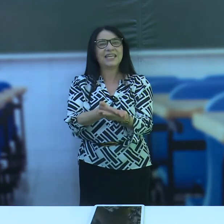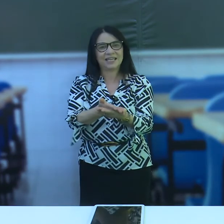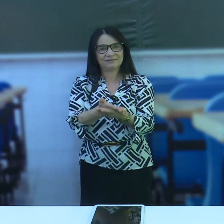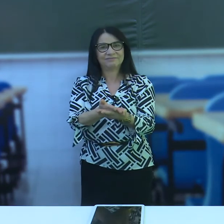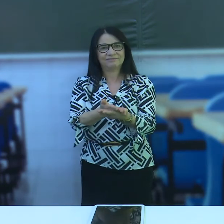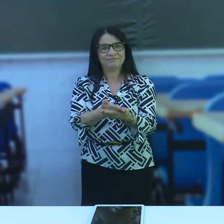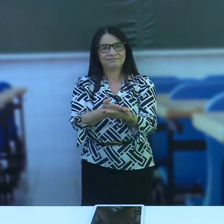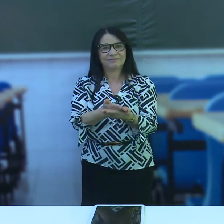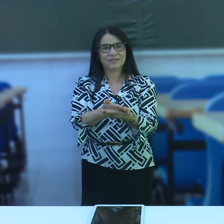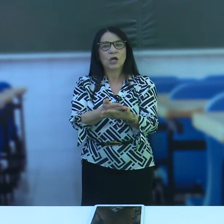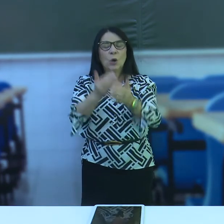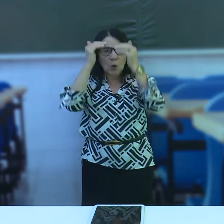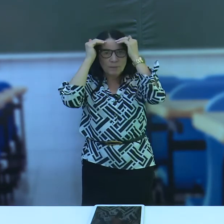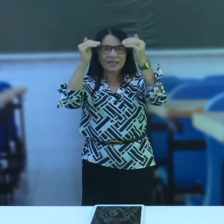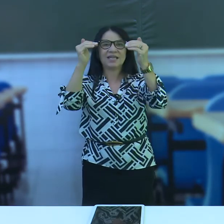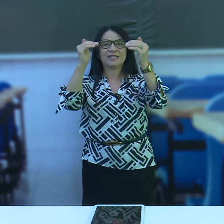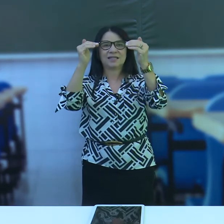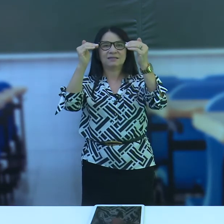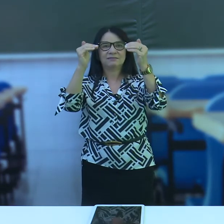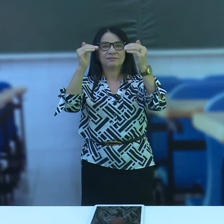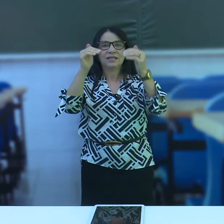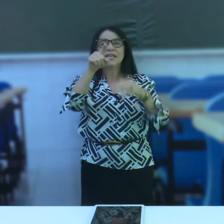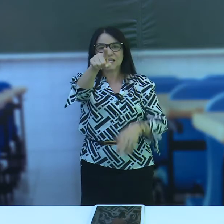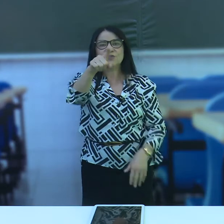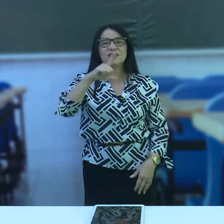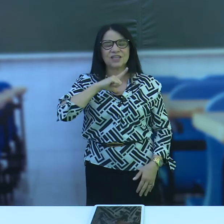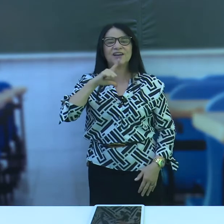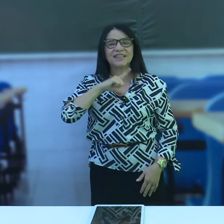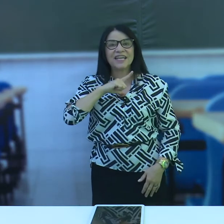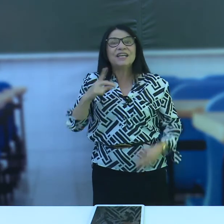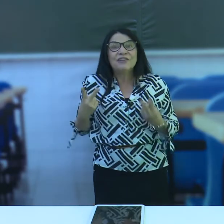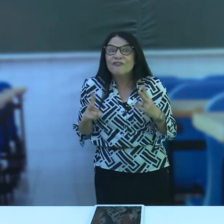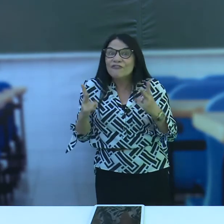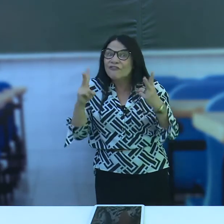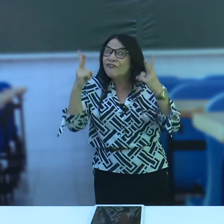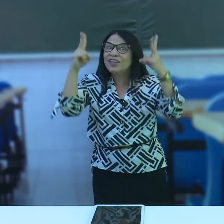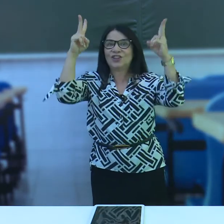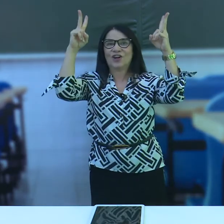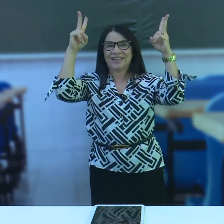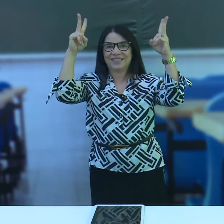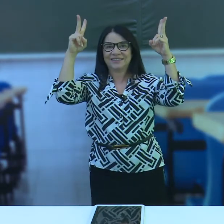Creia, obedeça, que você vai ter vitória.